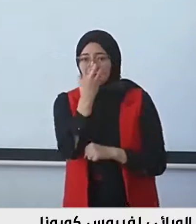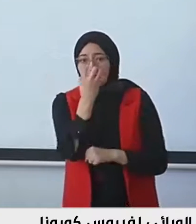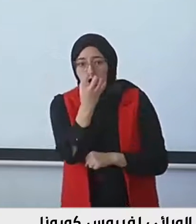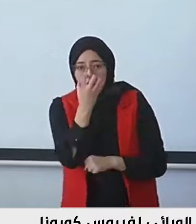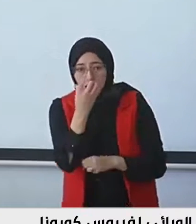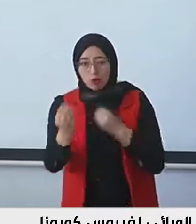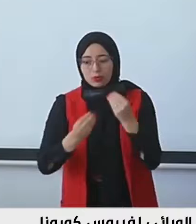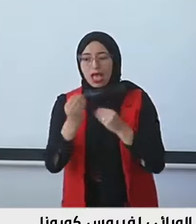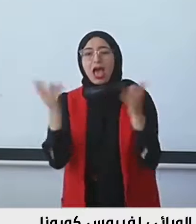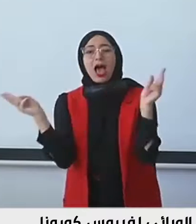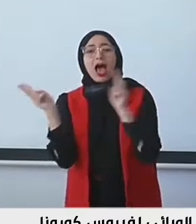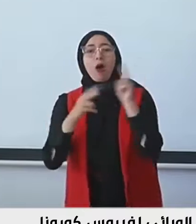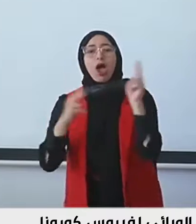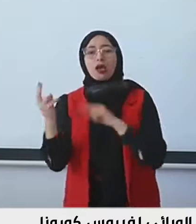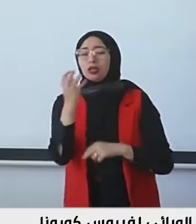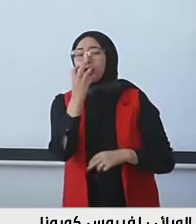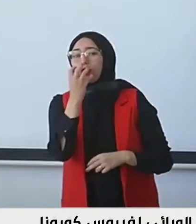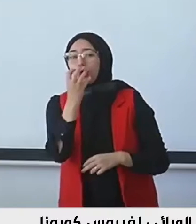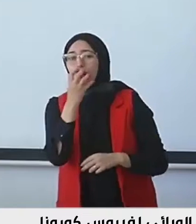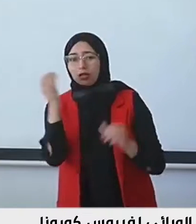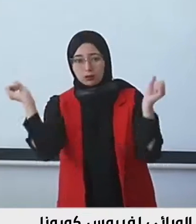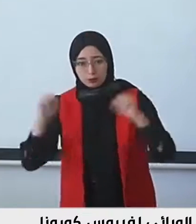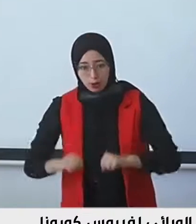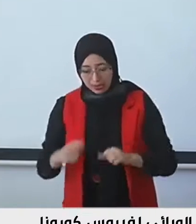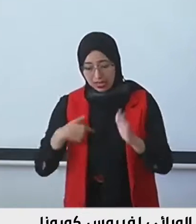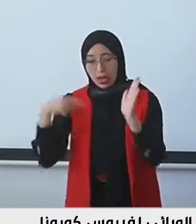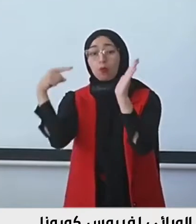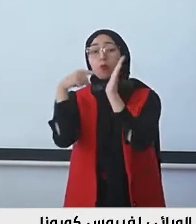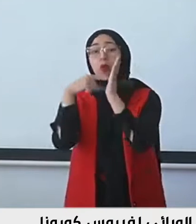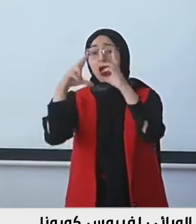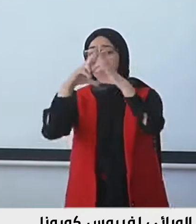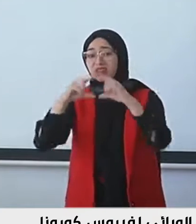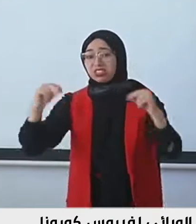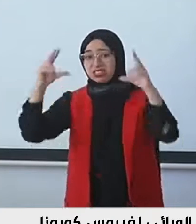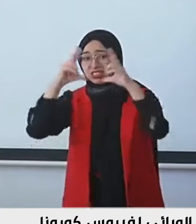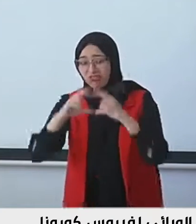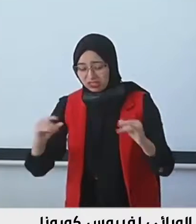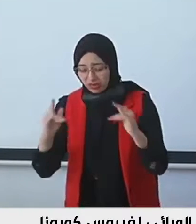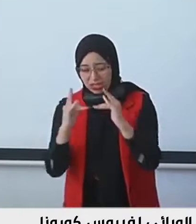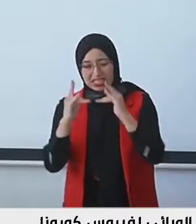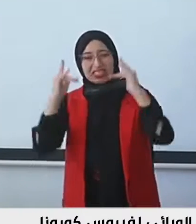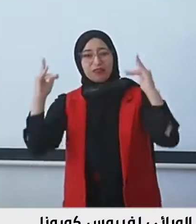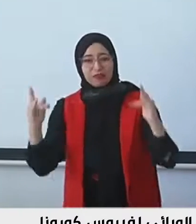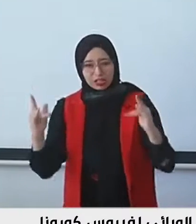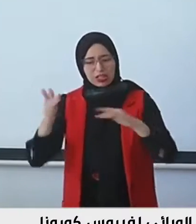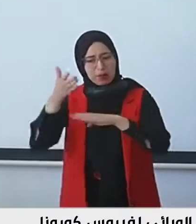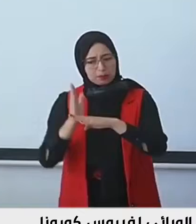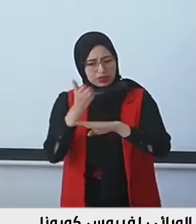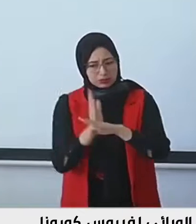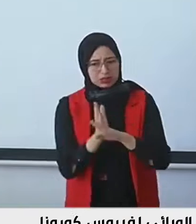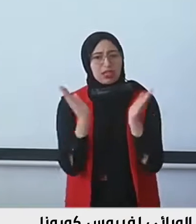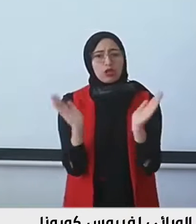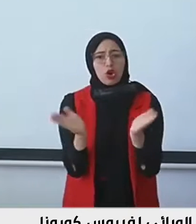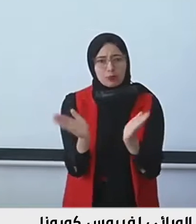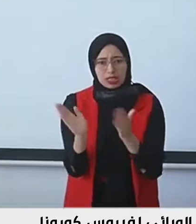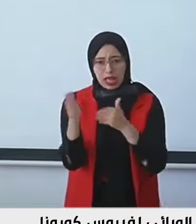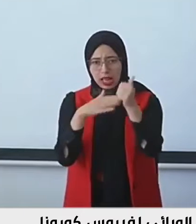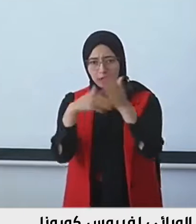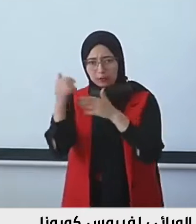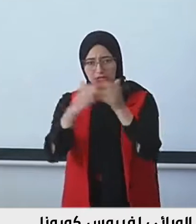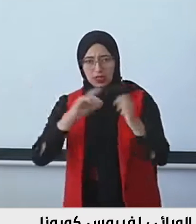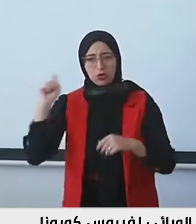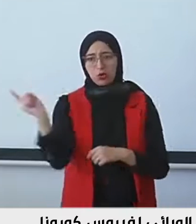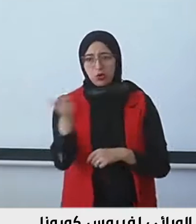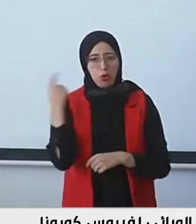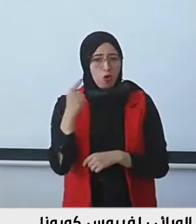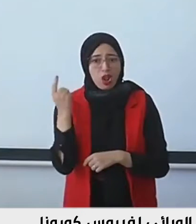أسرة الأكسجين. اللي أنا حبيت نوضح نقطة برك، اللي أسرة إنعاش معدات إنعاش ما